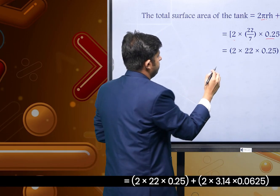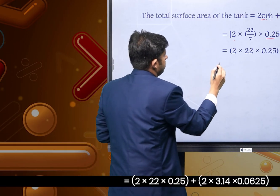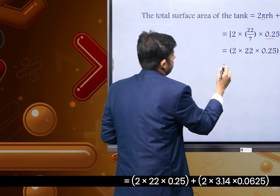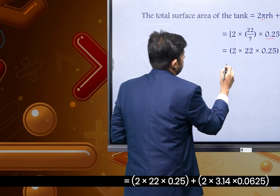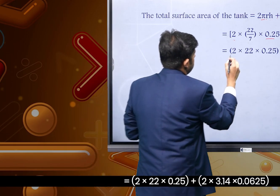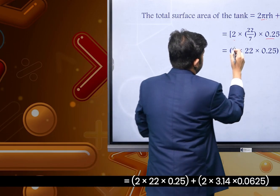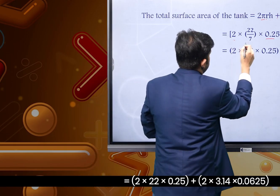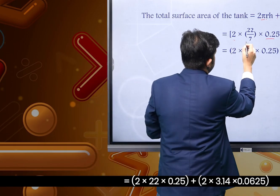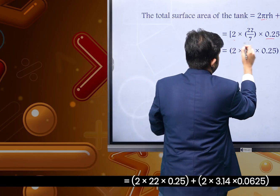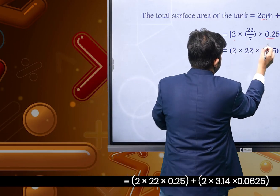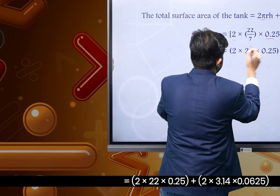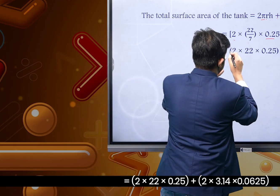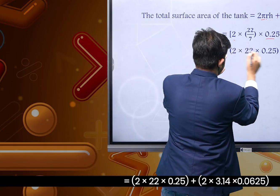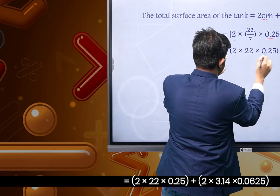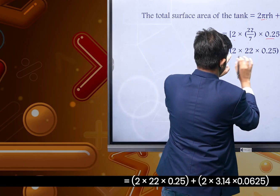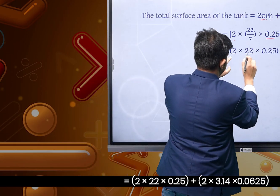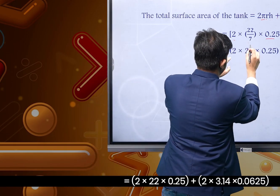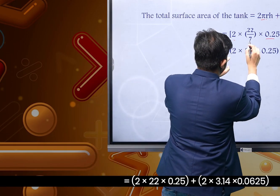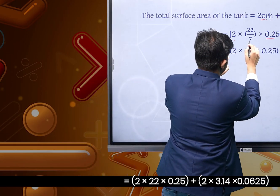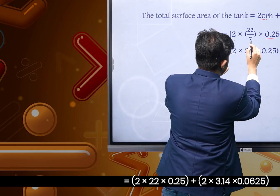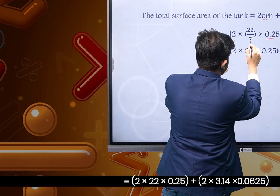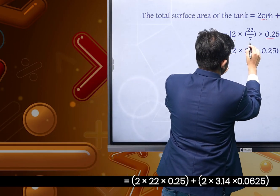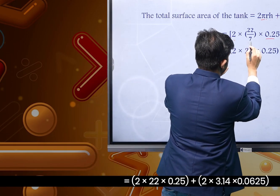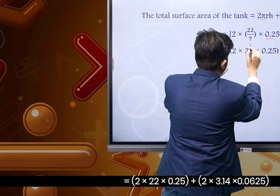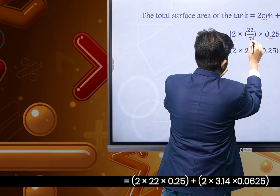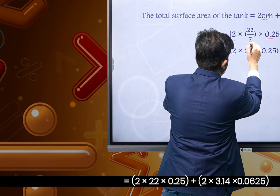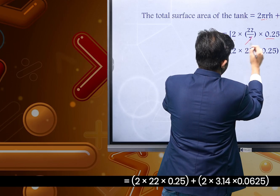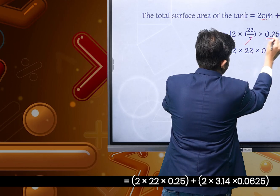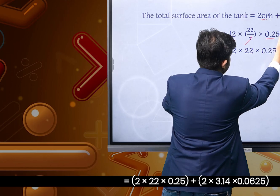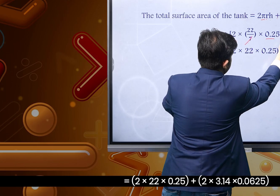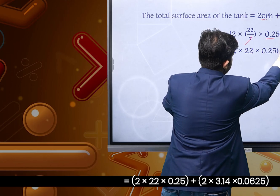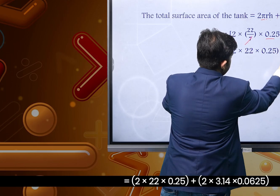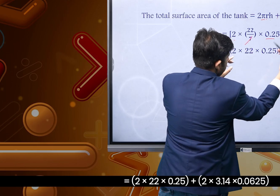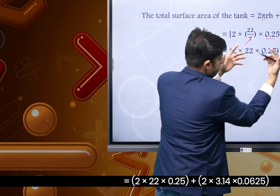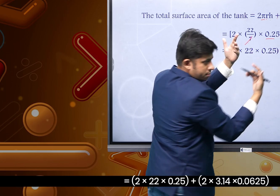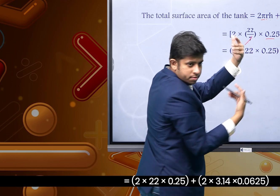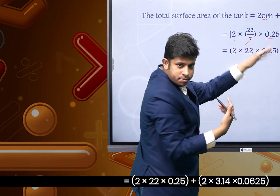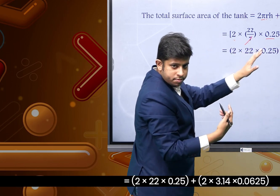बरोबर 2 गुणिले 22 गुणिले 0.25 अधिक 2 गुणिले 3.14 गुणिले